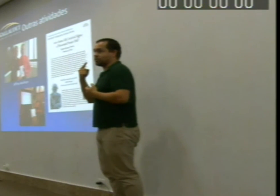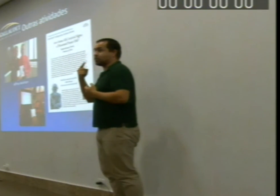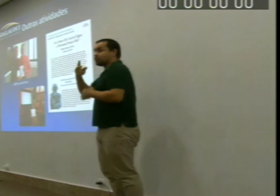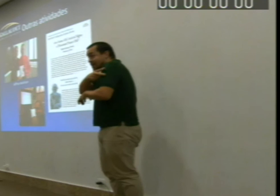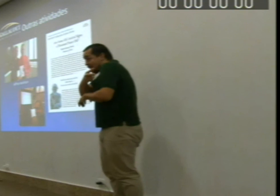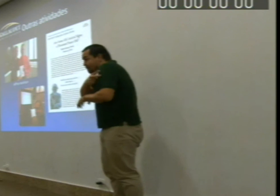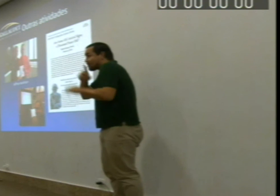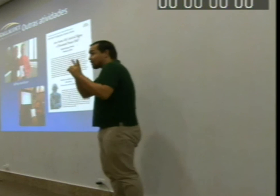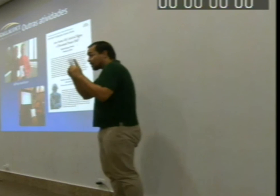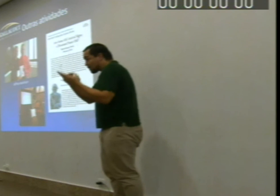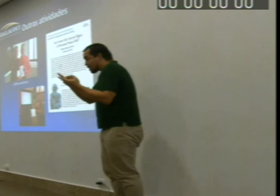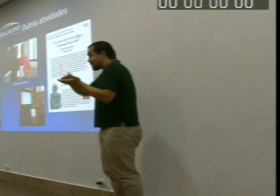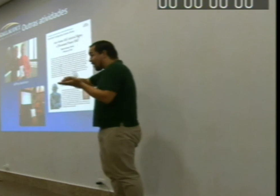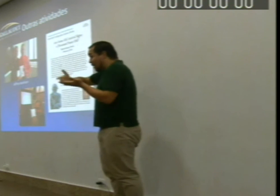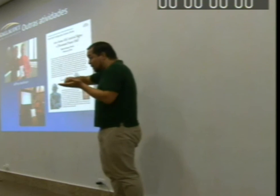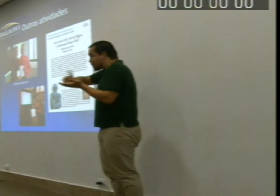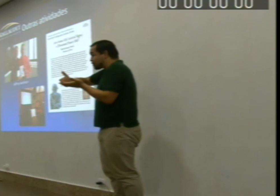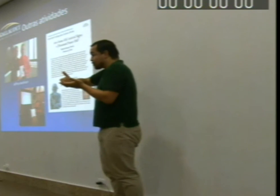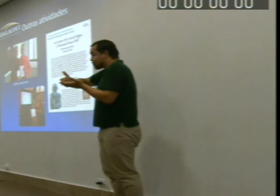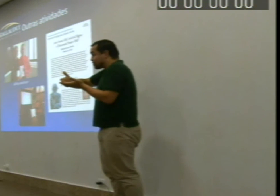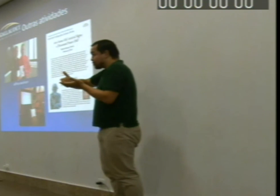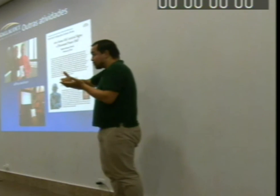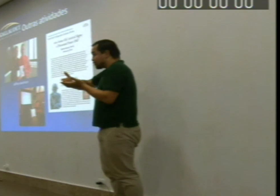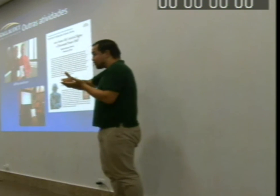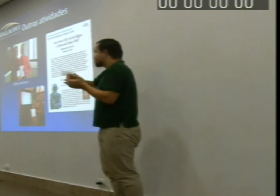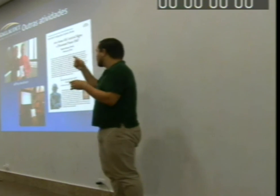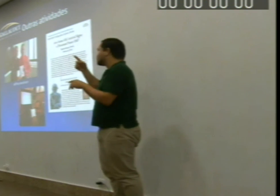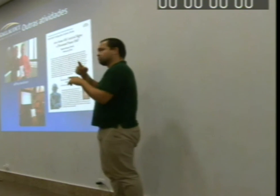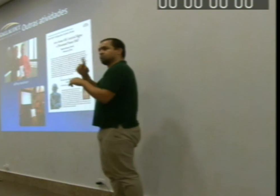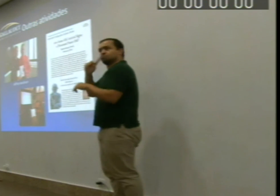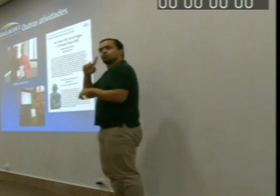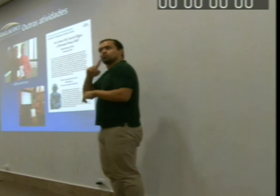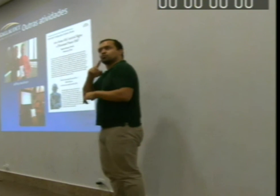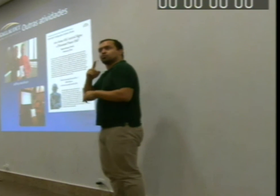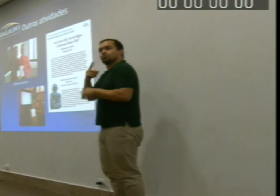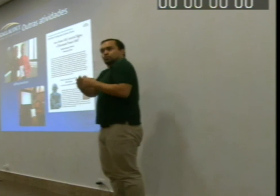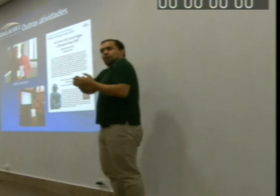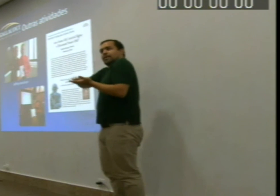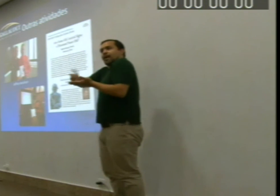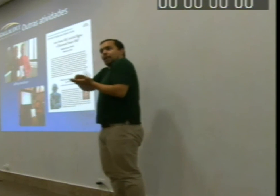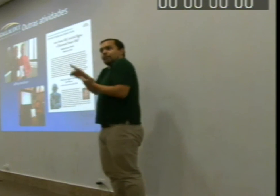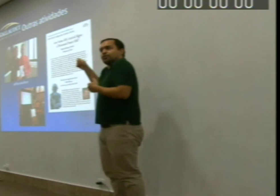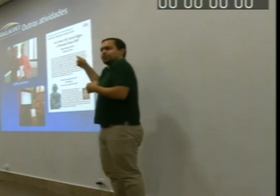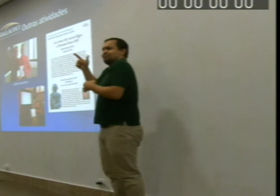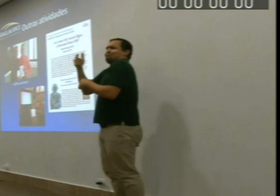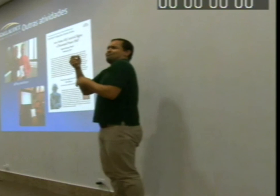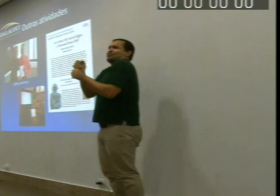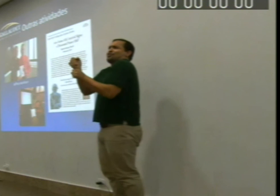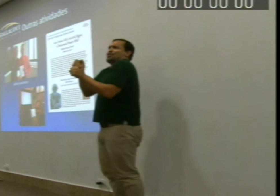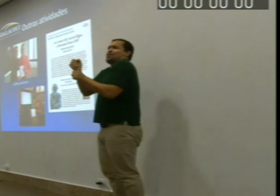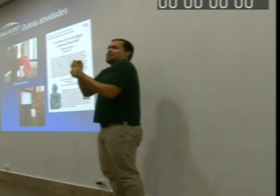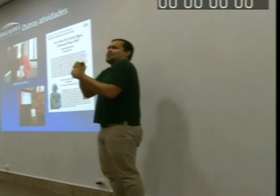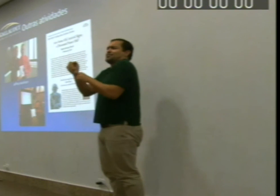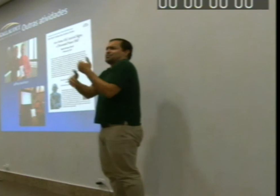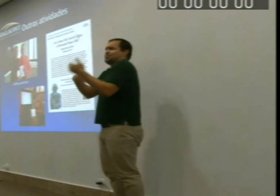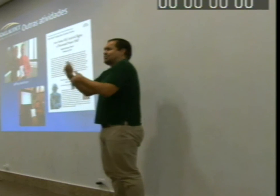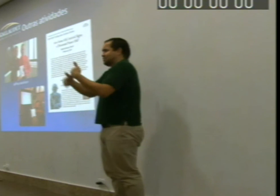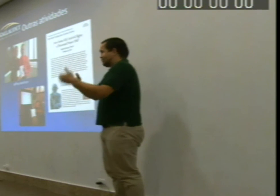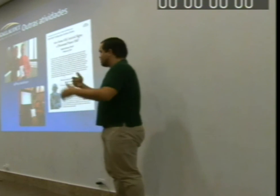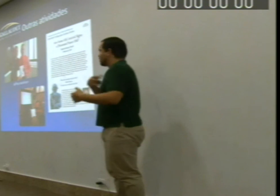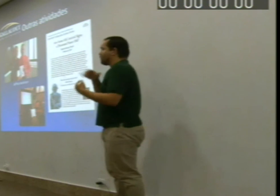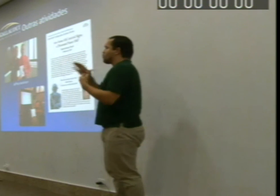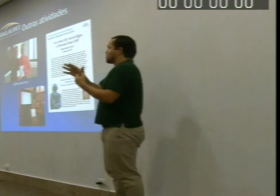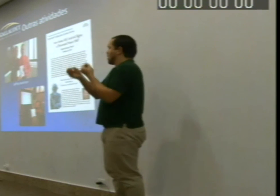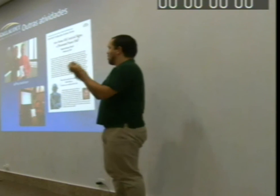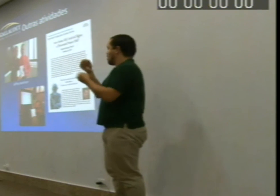surdo é fiscal ele é chefe do departamento de interpretação ele é surdo porque ele é intérprete também tem